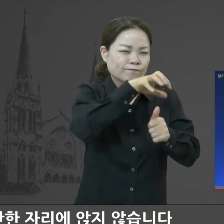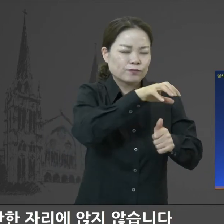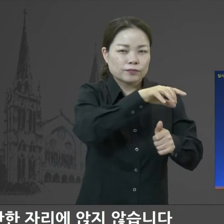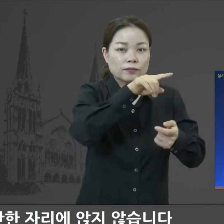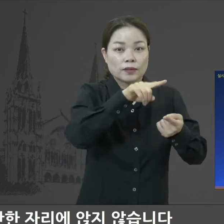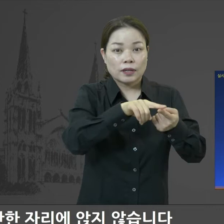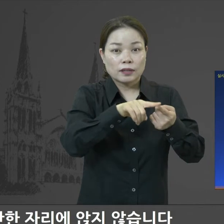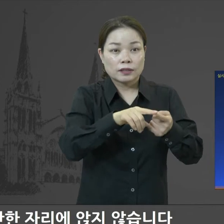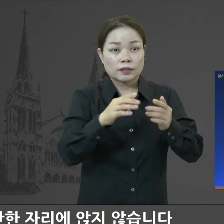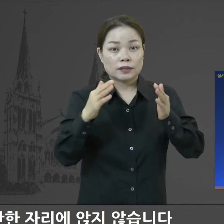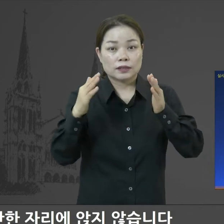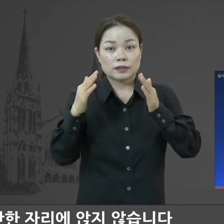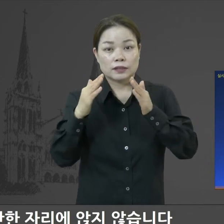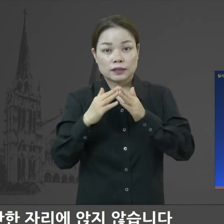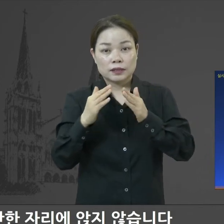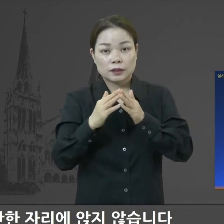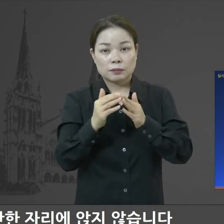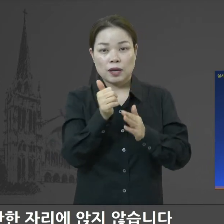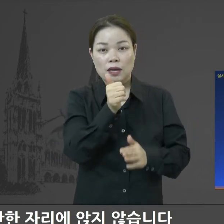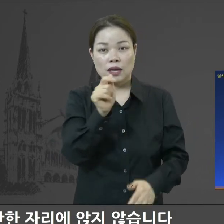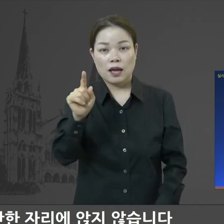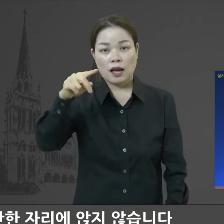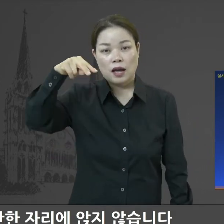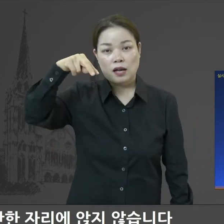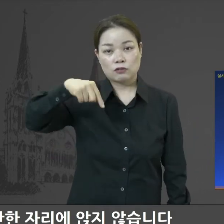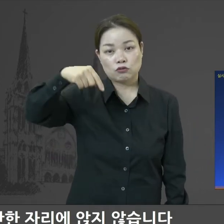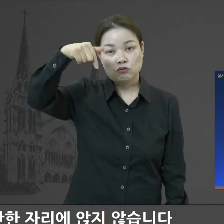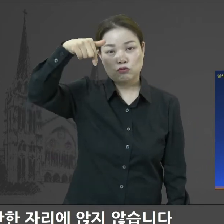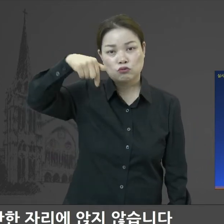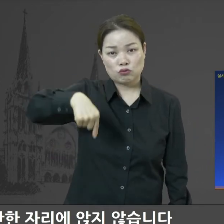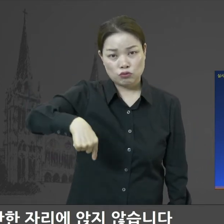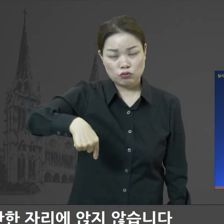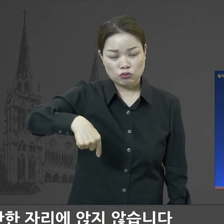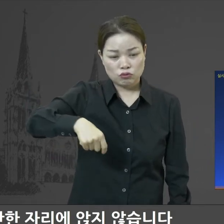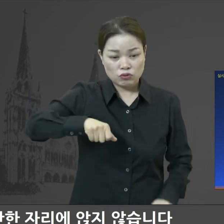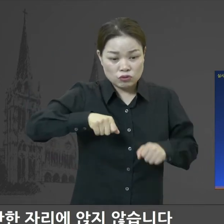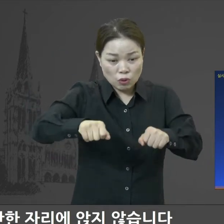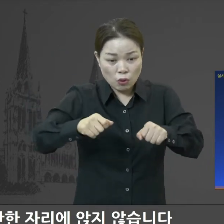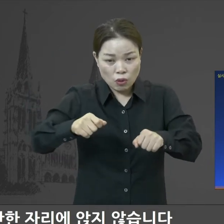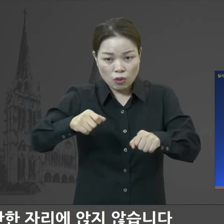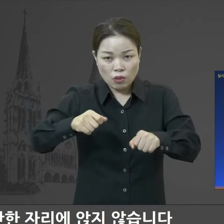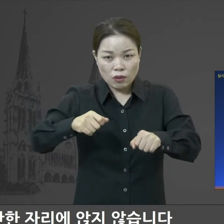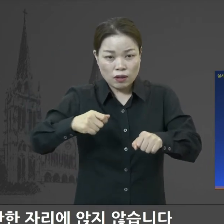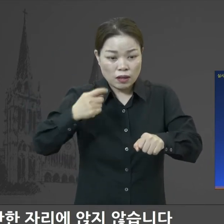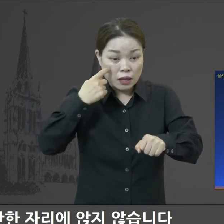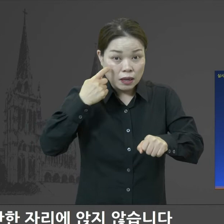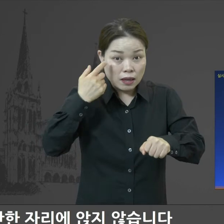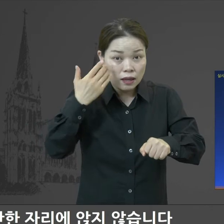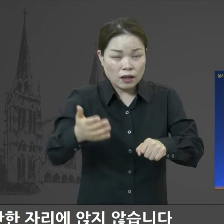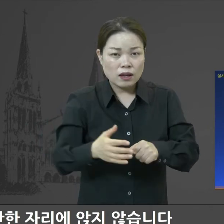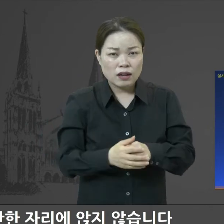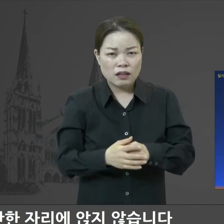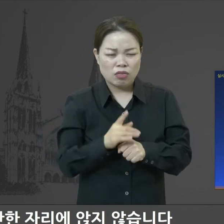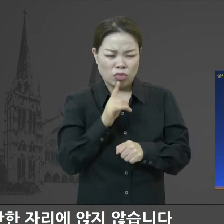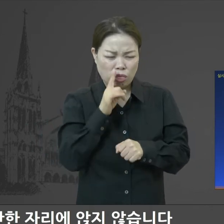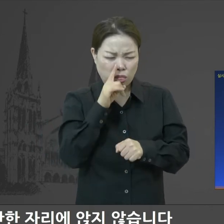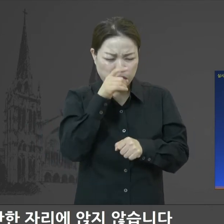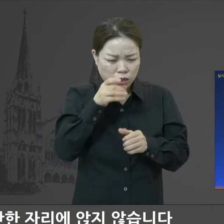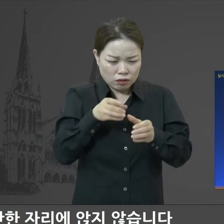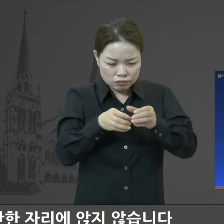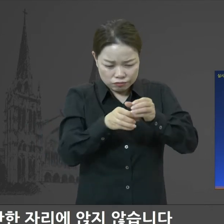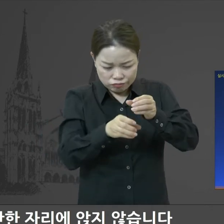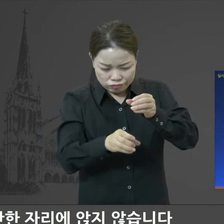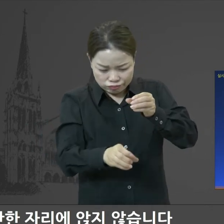여러분, 집에 하수구 청소를 한번 해보신 적이 있으시죠? 하수구 청소 보면 거기 오물이 지나가는